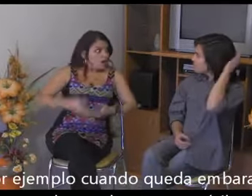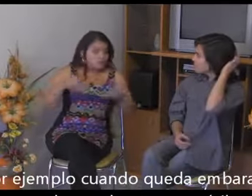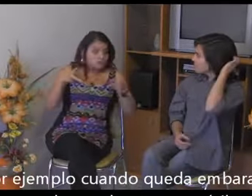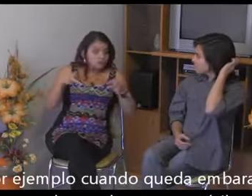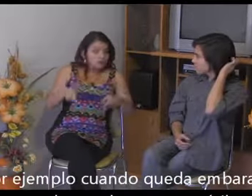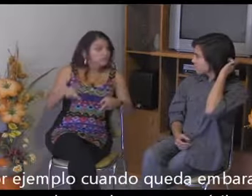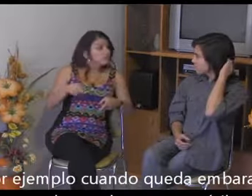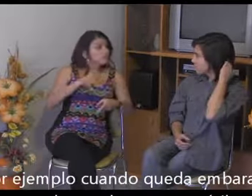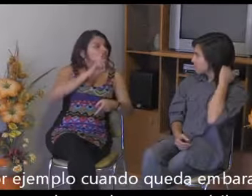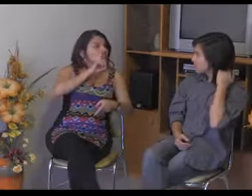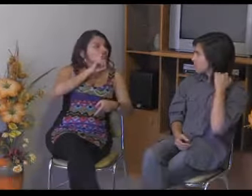mujer embarazada